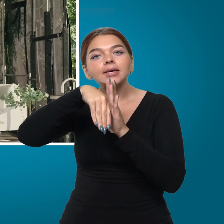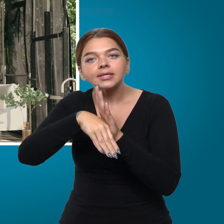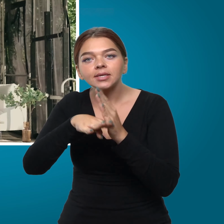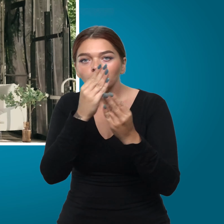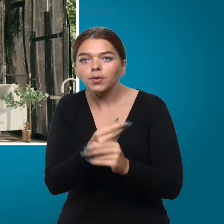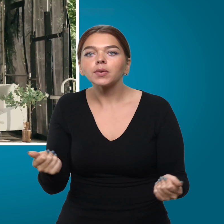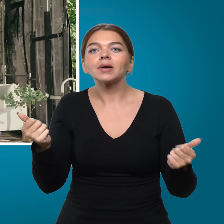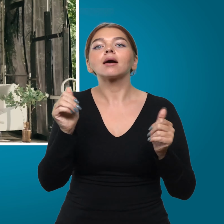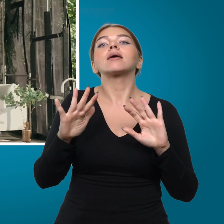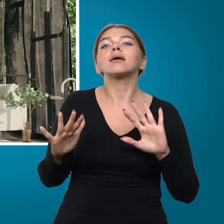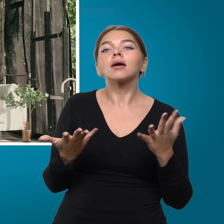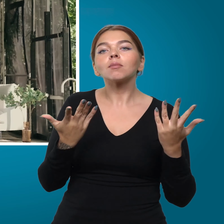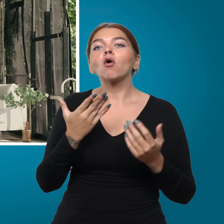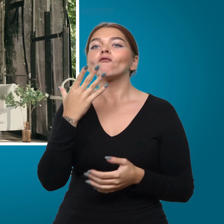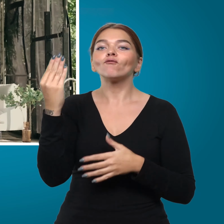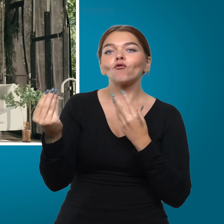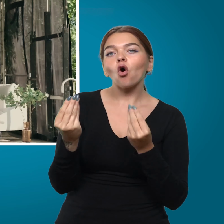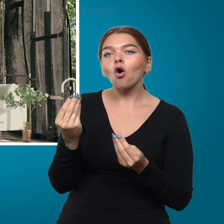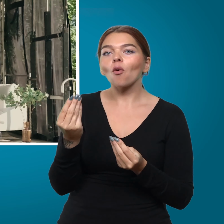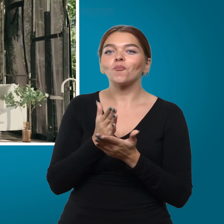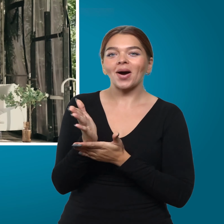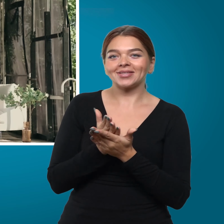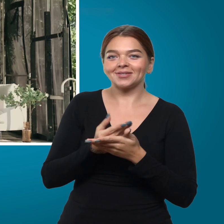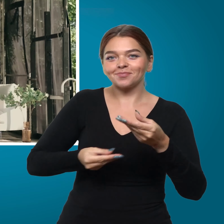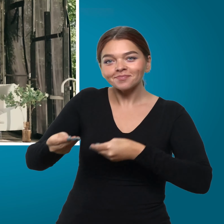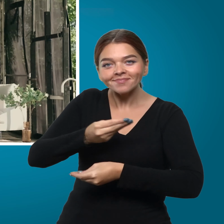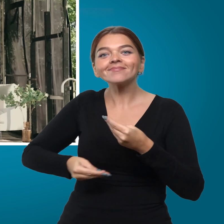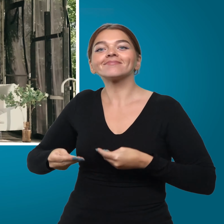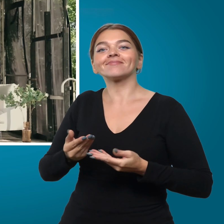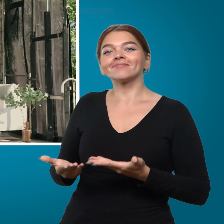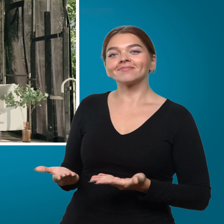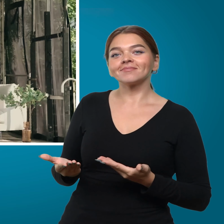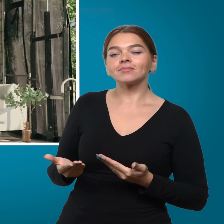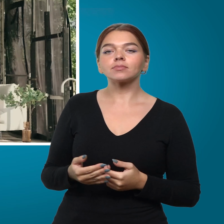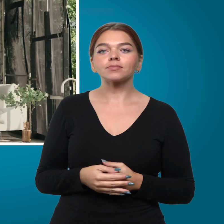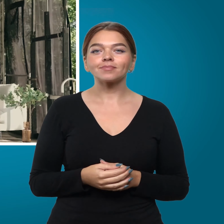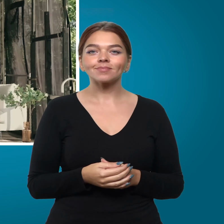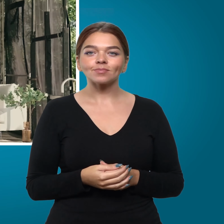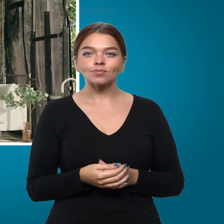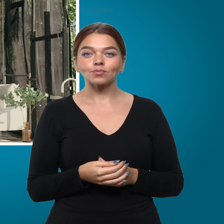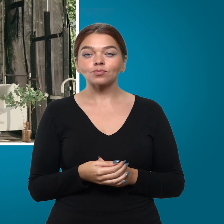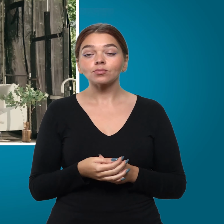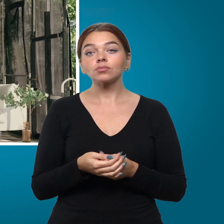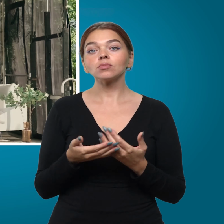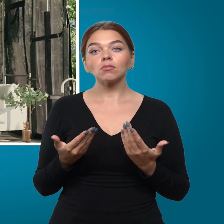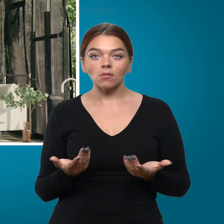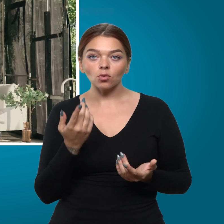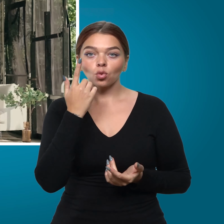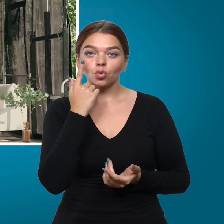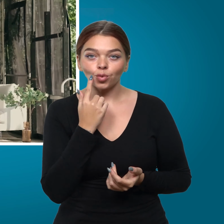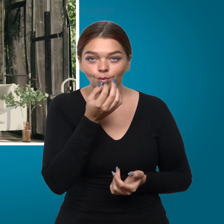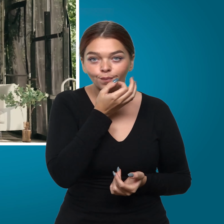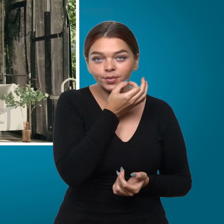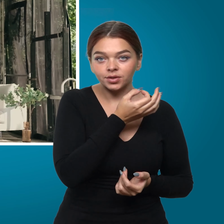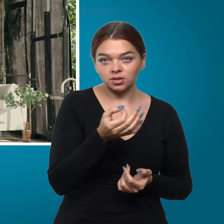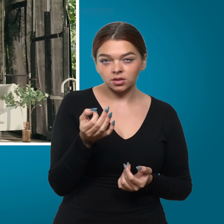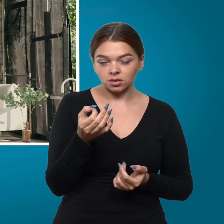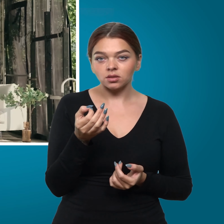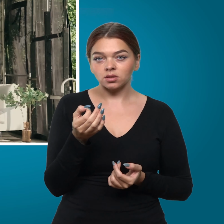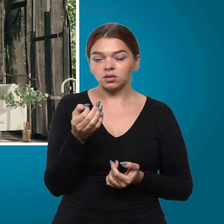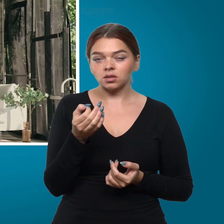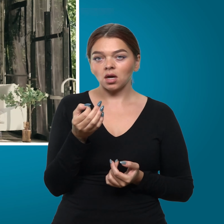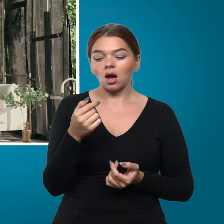kaip pradėti, kaip nesustoti. Kaip perėti krizės, jūsų tokie įžvalgos ir patirtis?